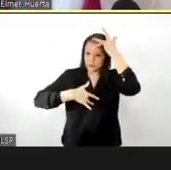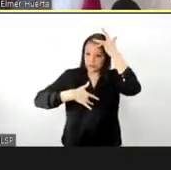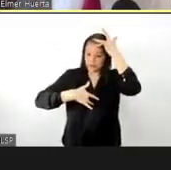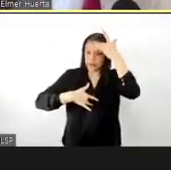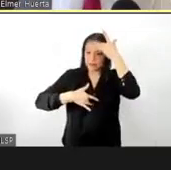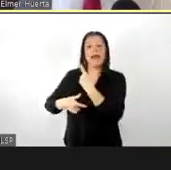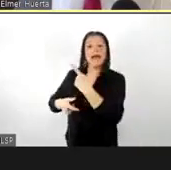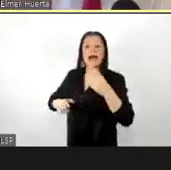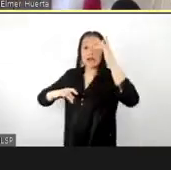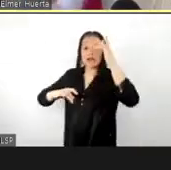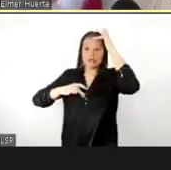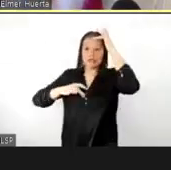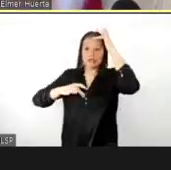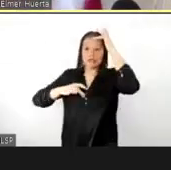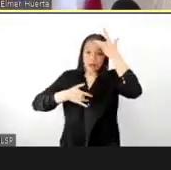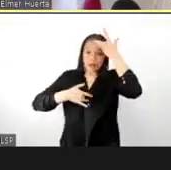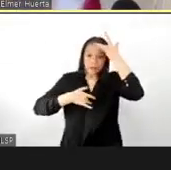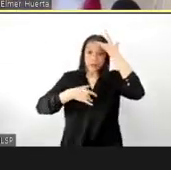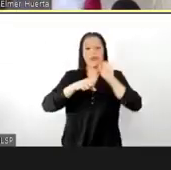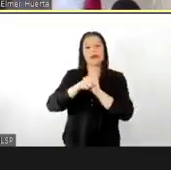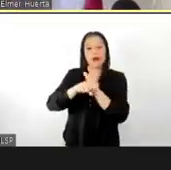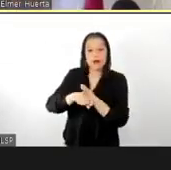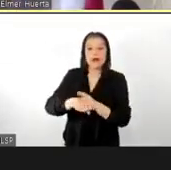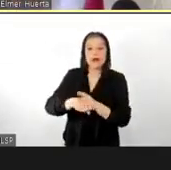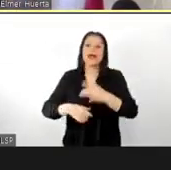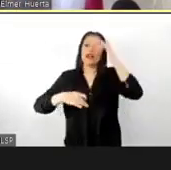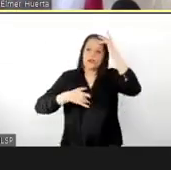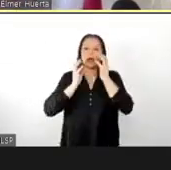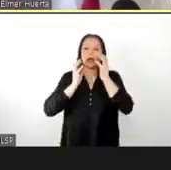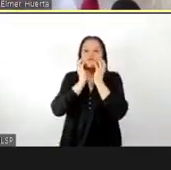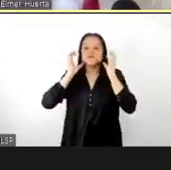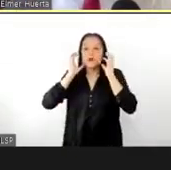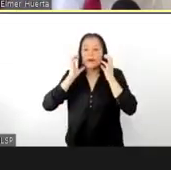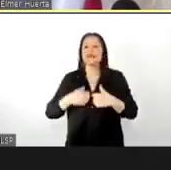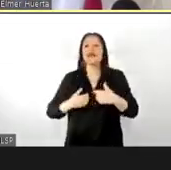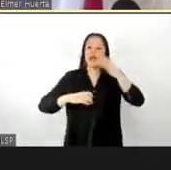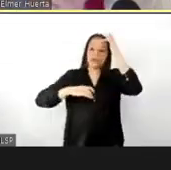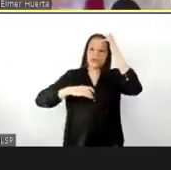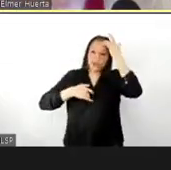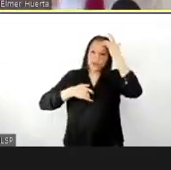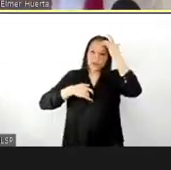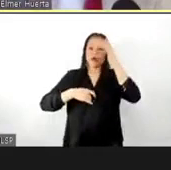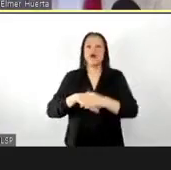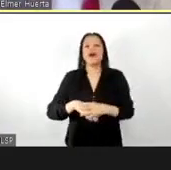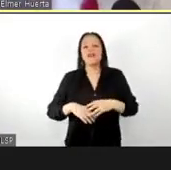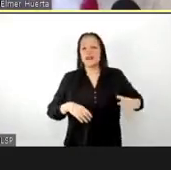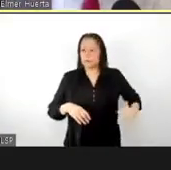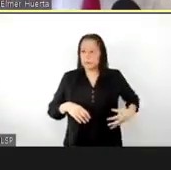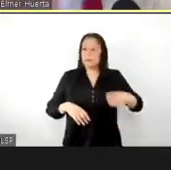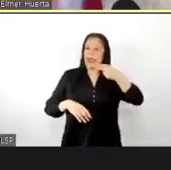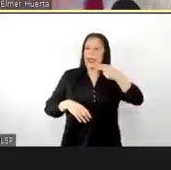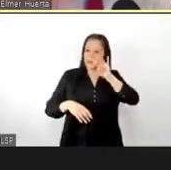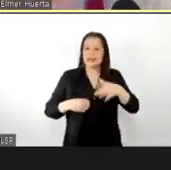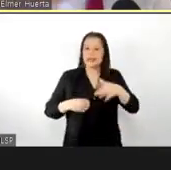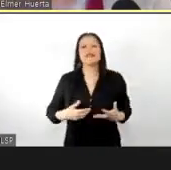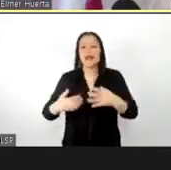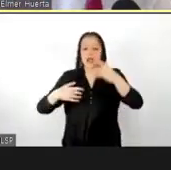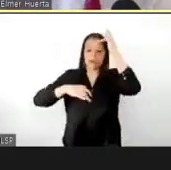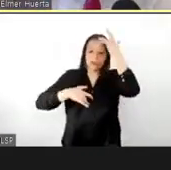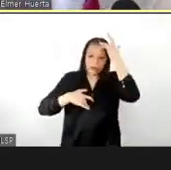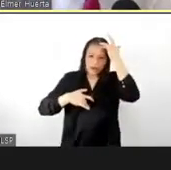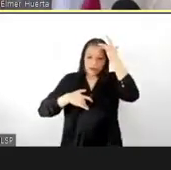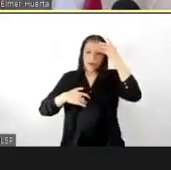enfermo de COVID-19, el que cae enfermo de paperas, el que cae enfermo de hepatitis, el que cae enfermo de HIV, el que cae enfermo